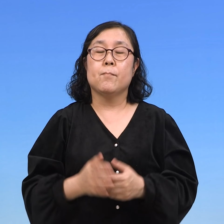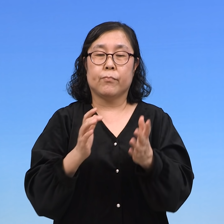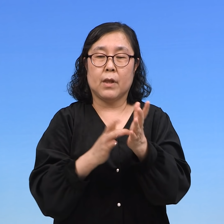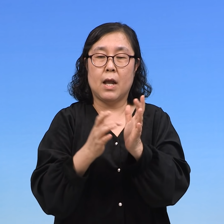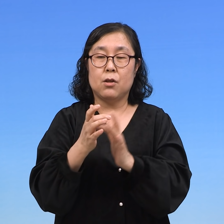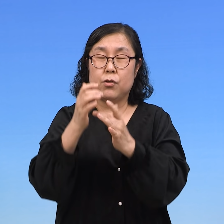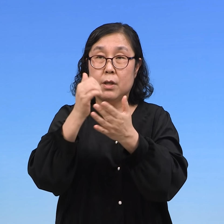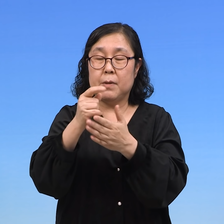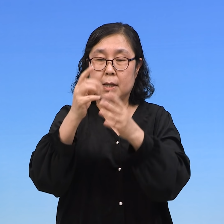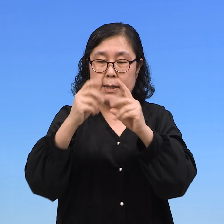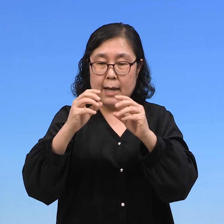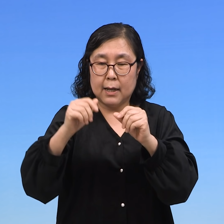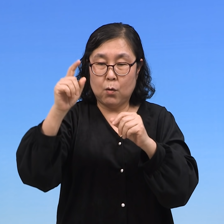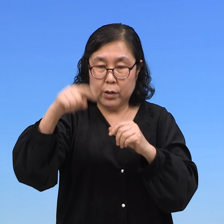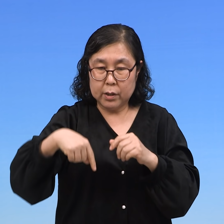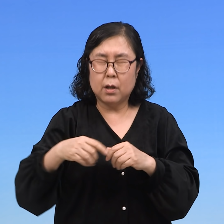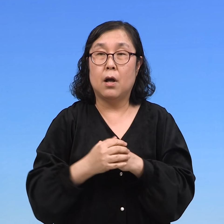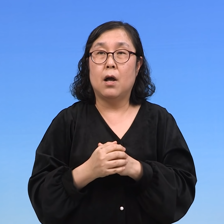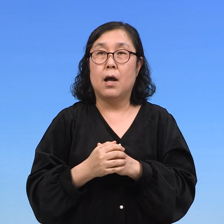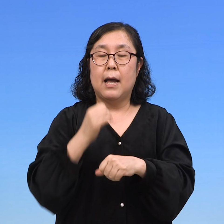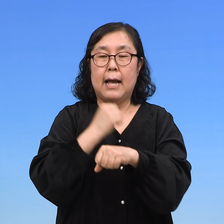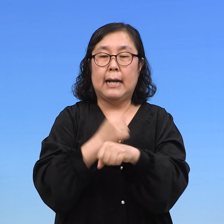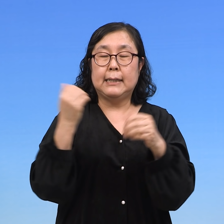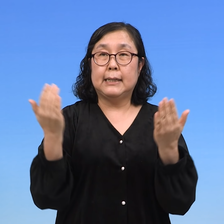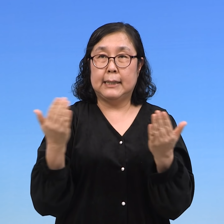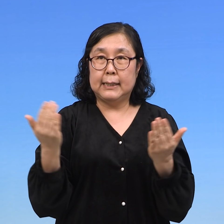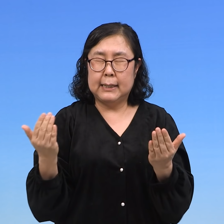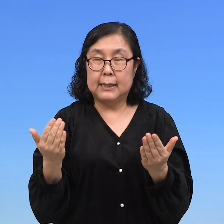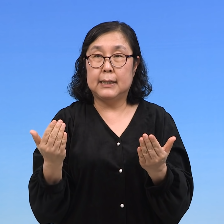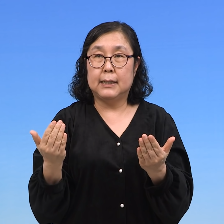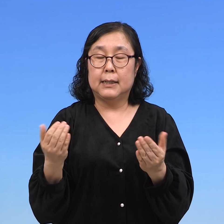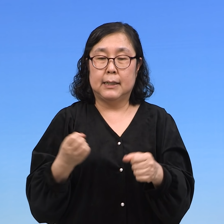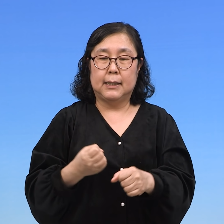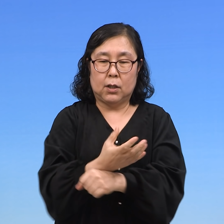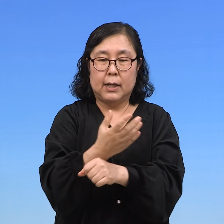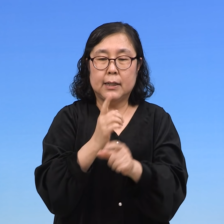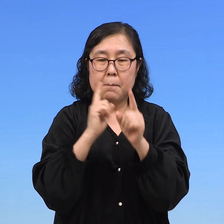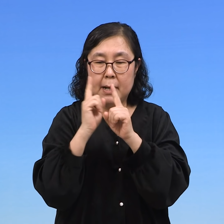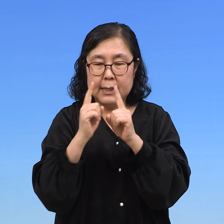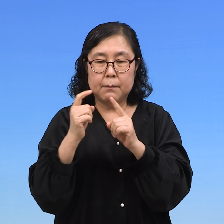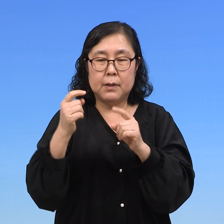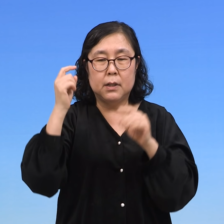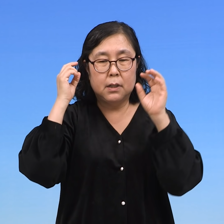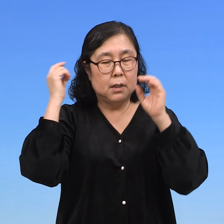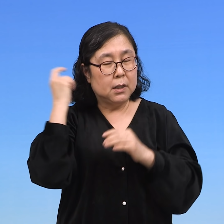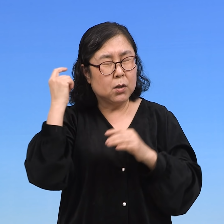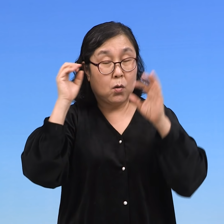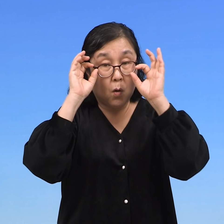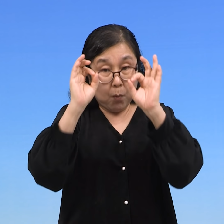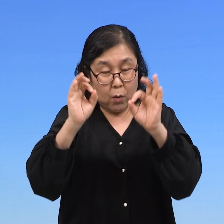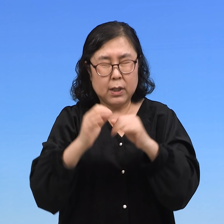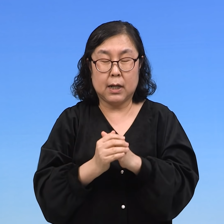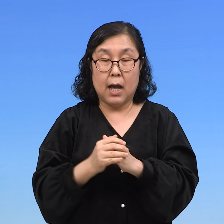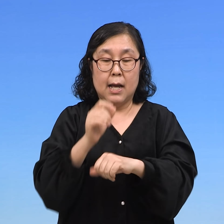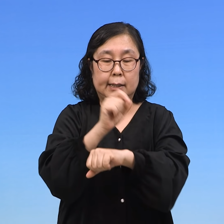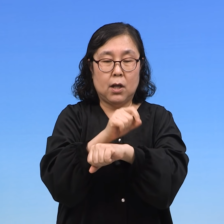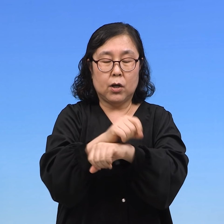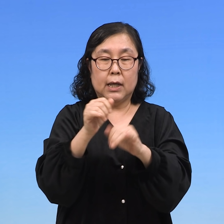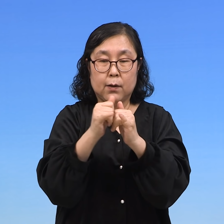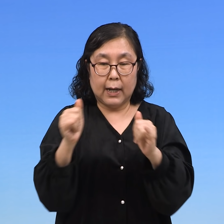예수 그리스도 이 땅에 오셔가지고 하시는 일들을 전하시는 말씀을 듣고 보고 하니까 이